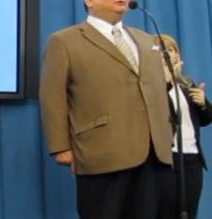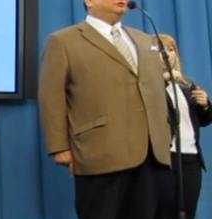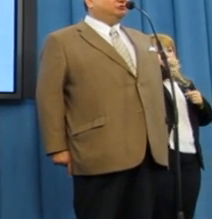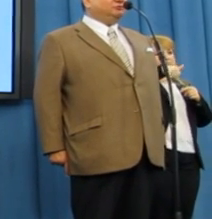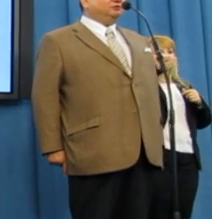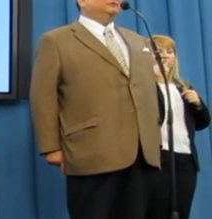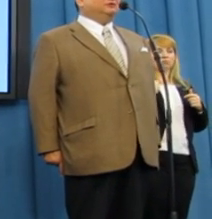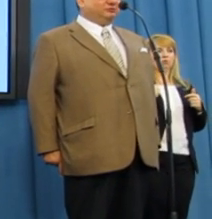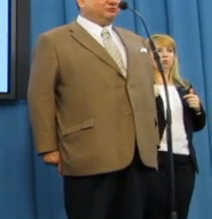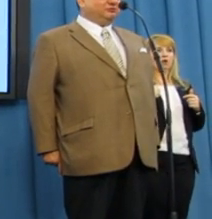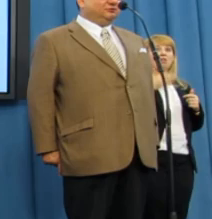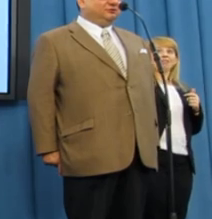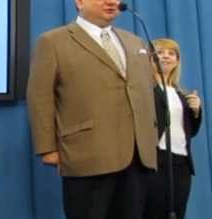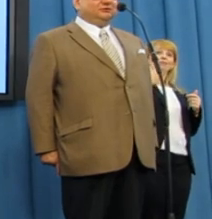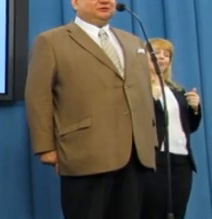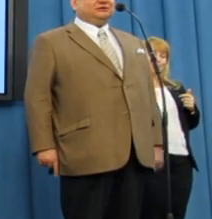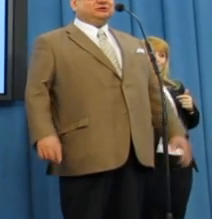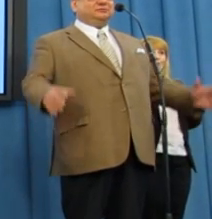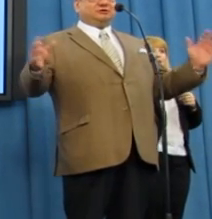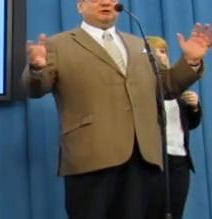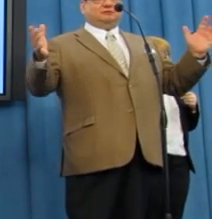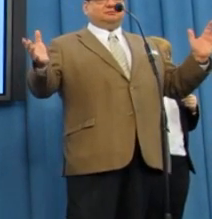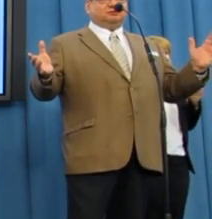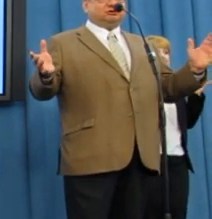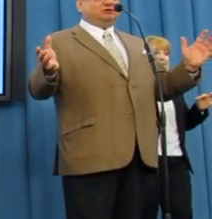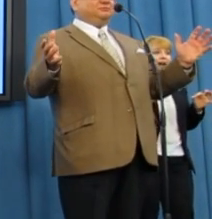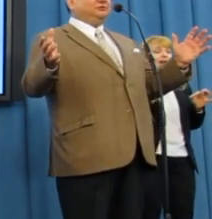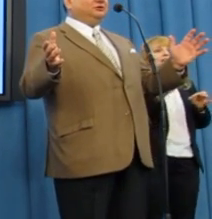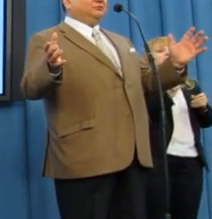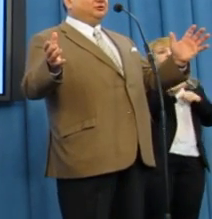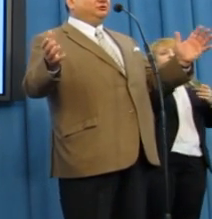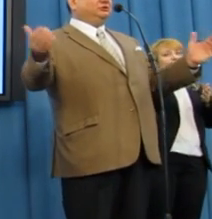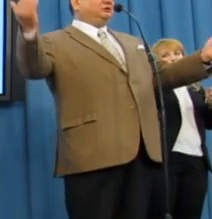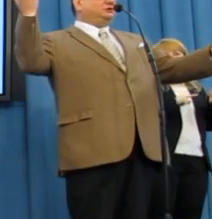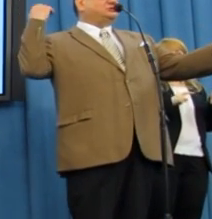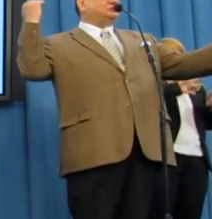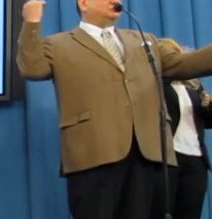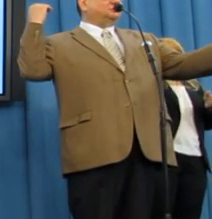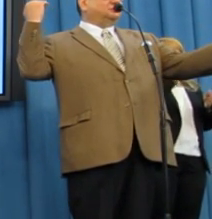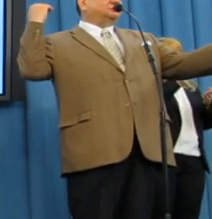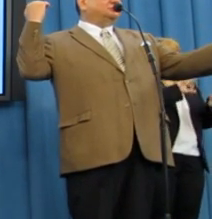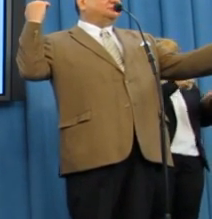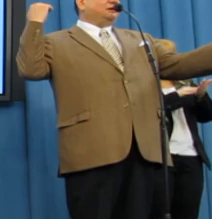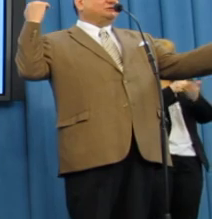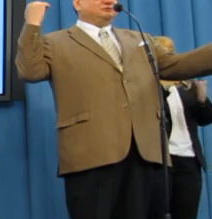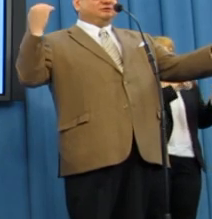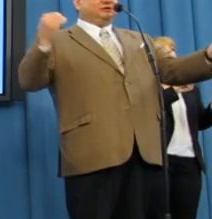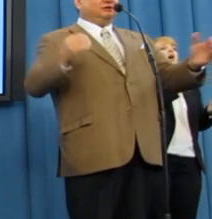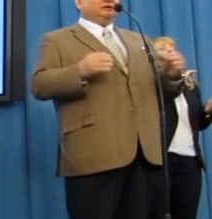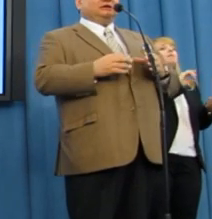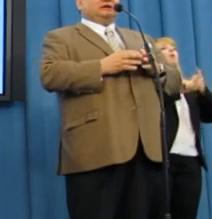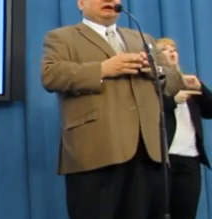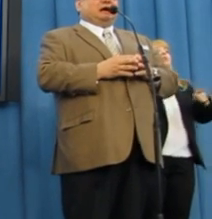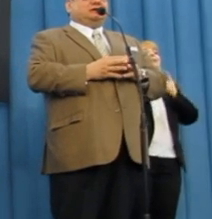tej pory wychodziło, nie wychodzi. Klasycznym przykładem było ogłoszenie tej polityki prorodzinnej z rodziną midlandzką w